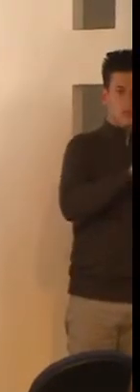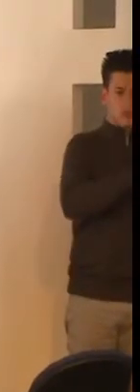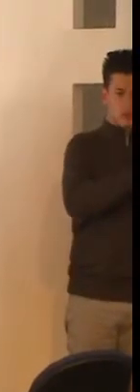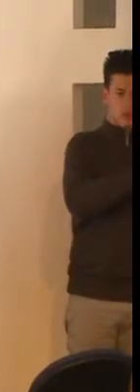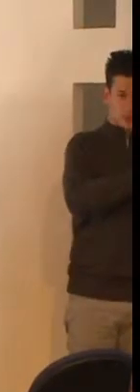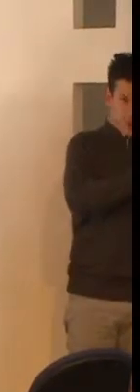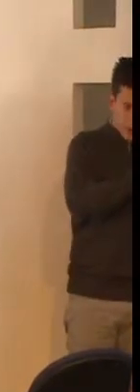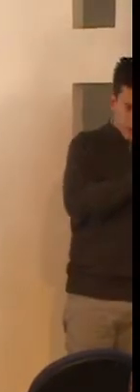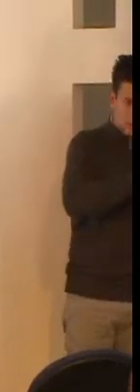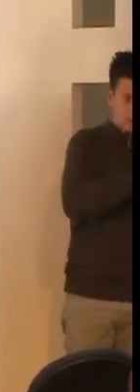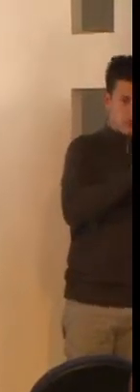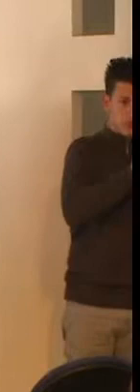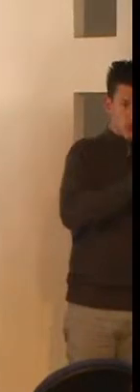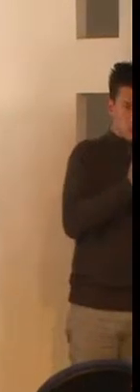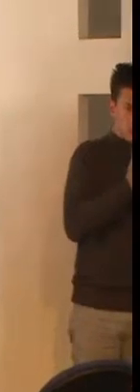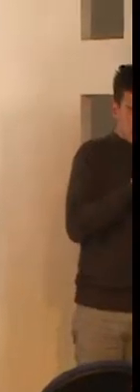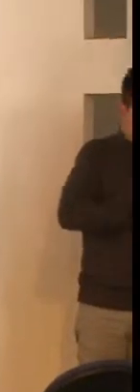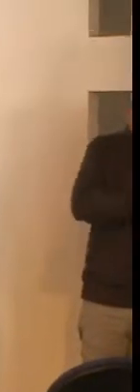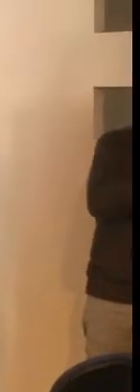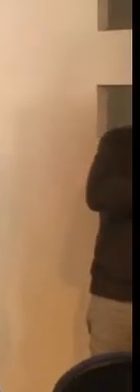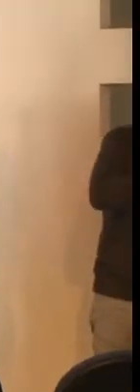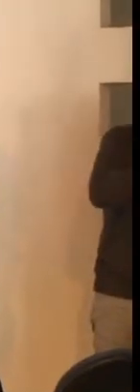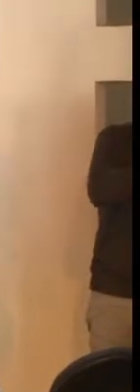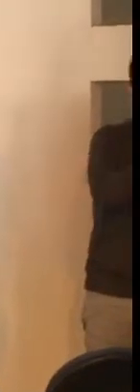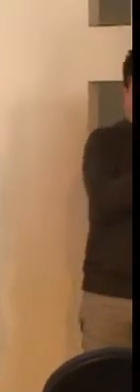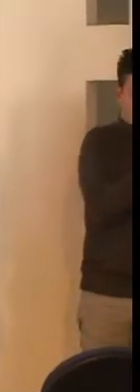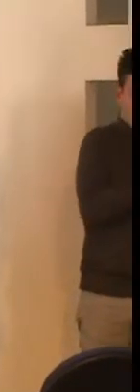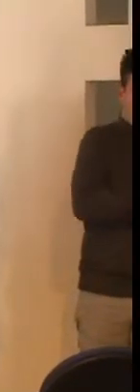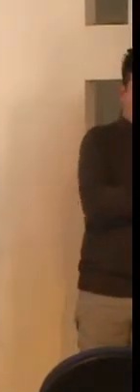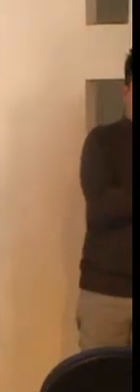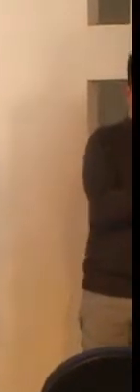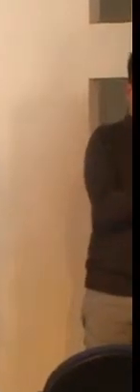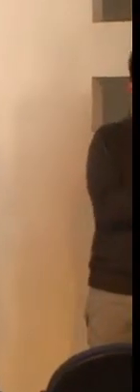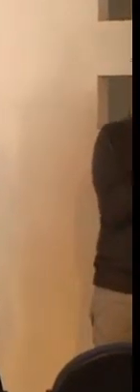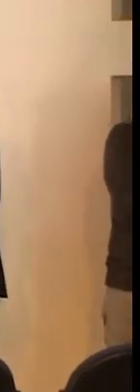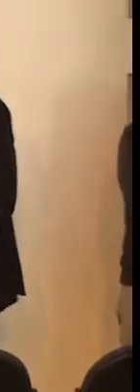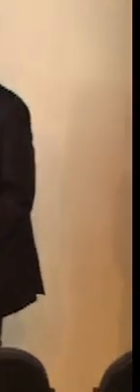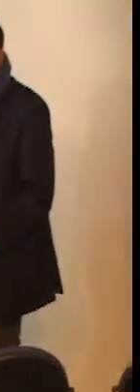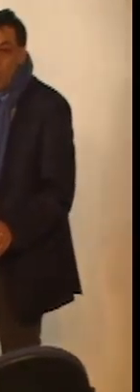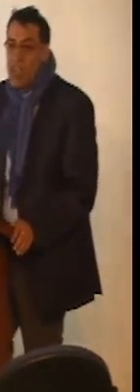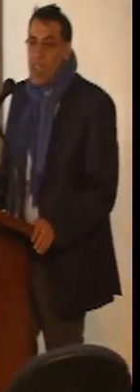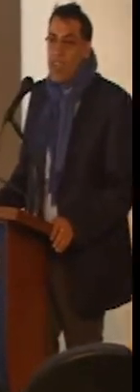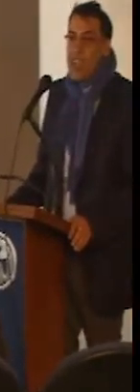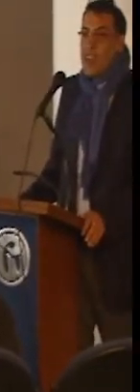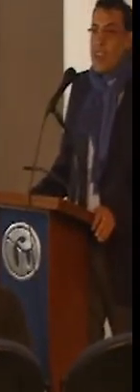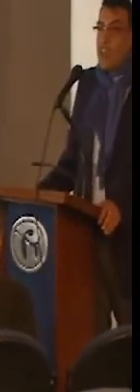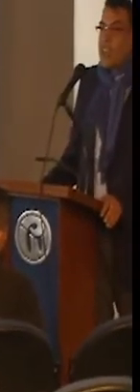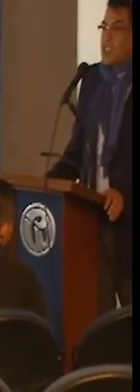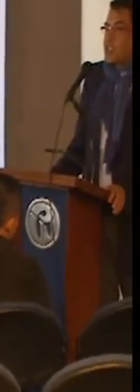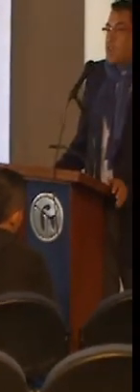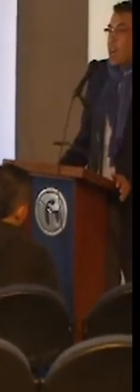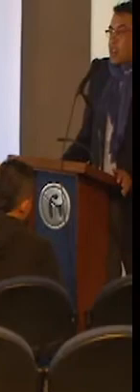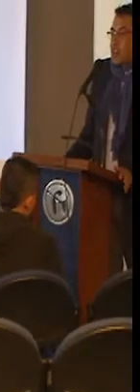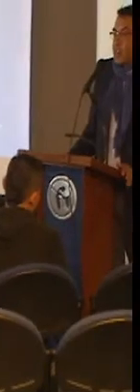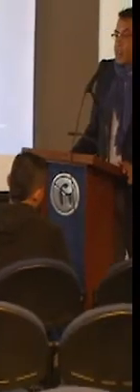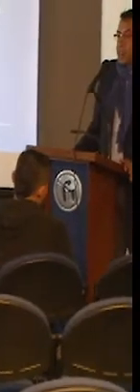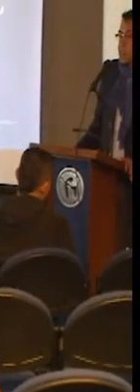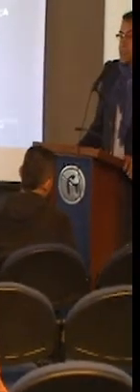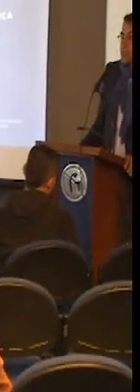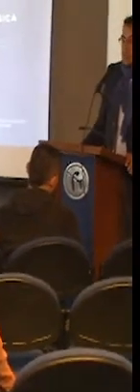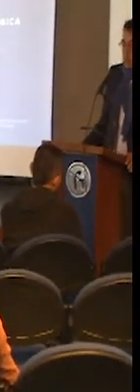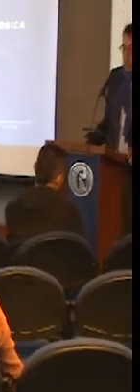del proceso social y contextualizado que es la comunicación. En ese